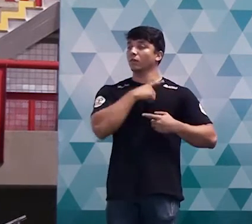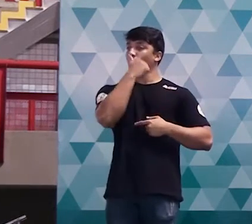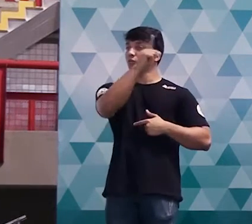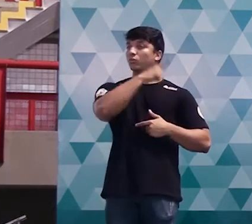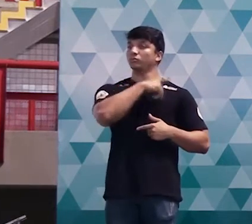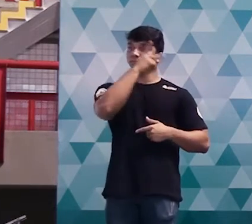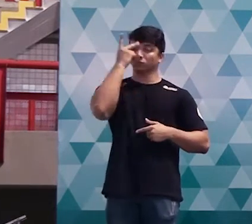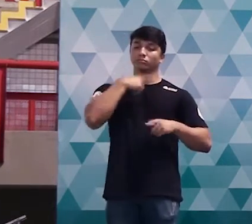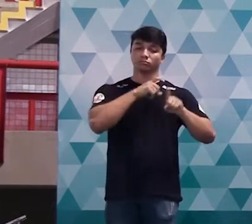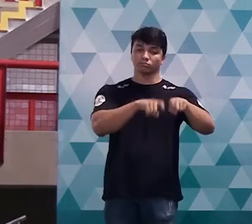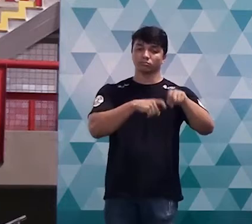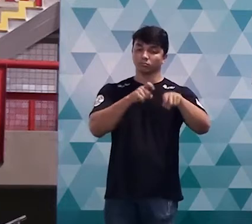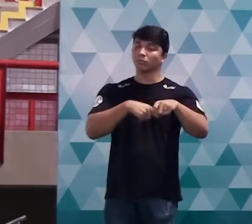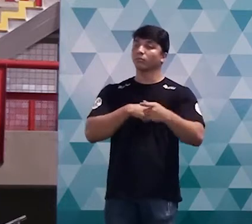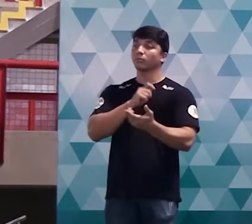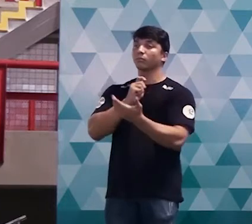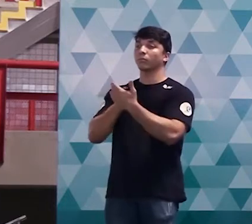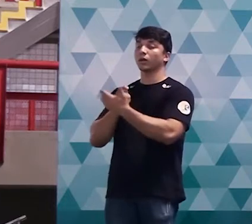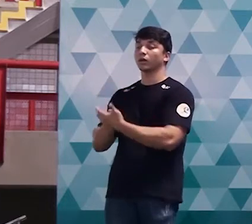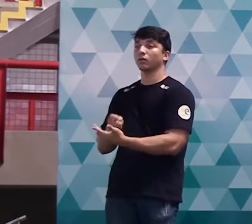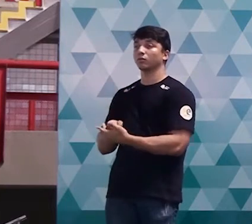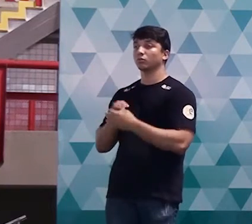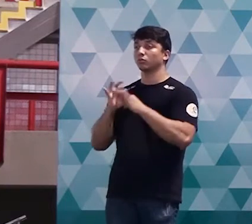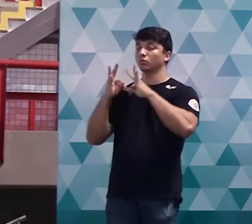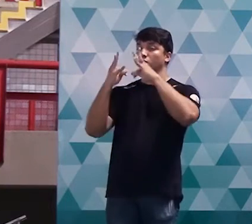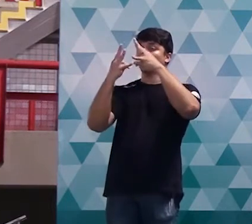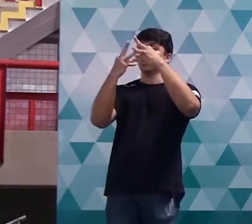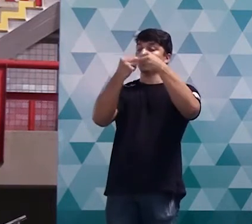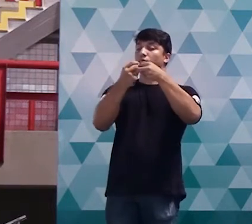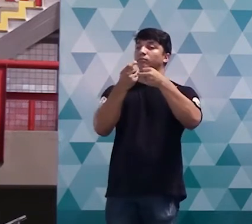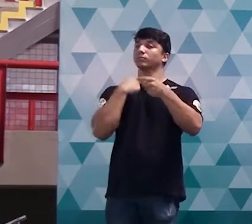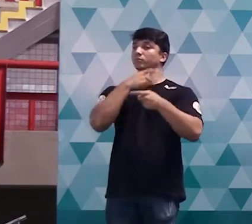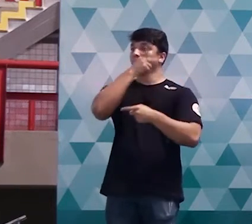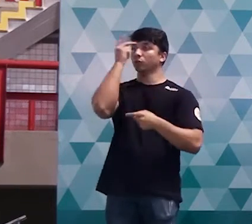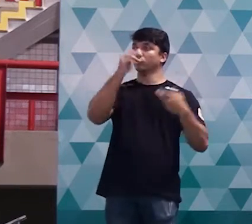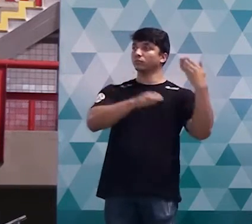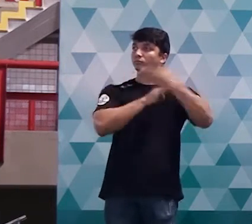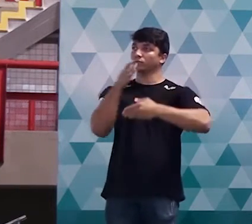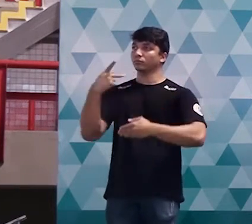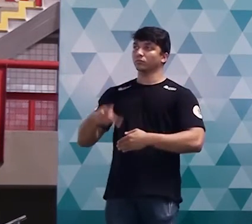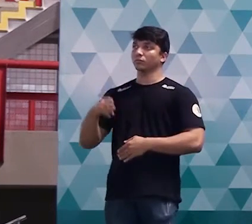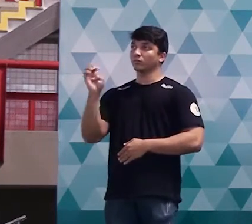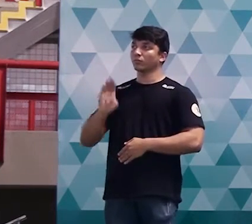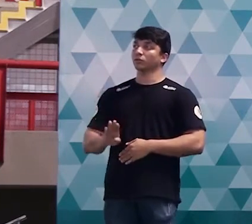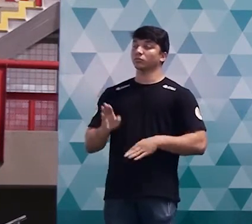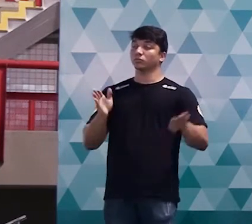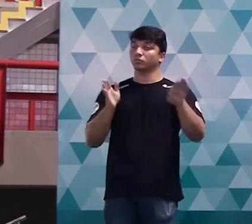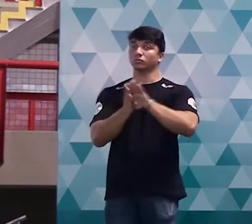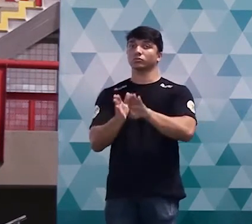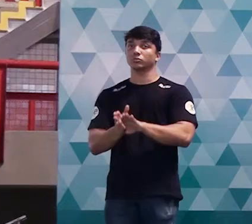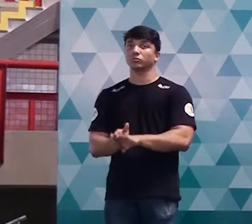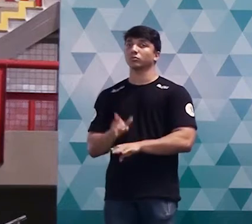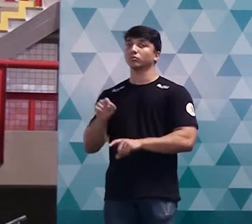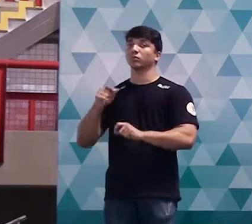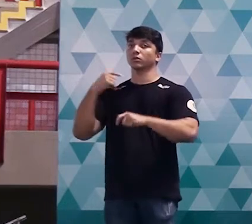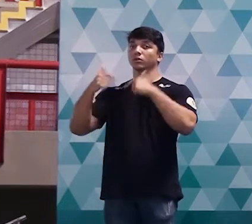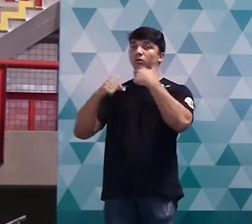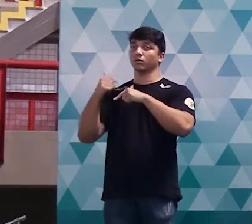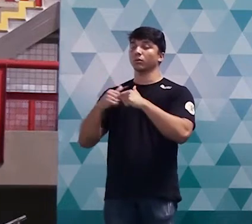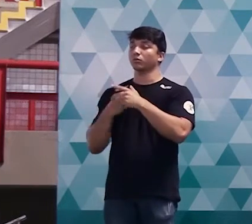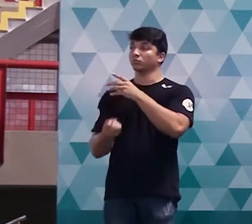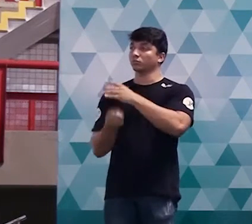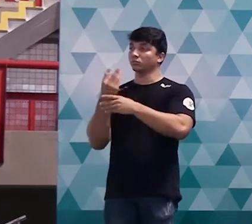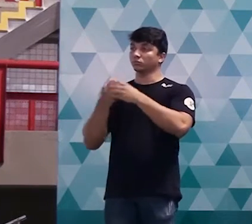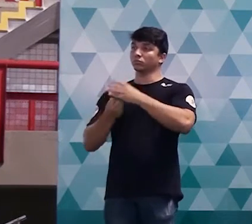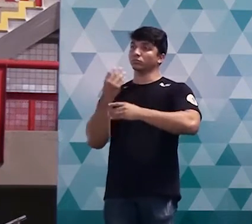os latifundiários, pagavam todo o custo do colono para o Brasil. Chegando aqui, eles iriam então